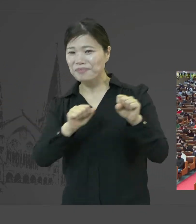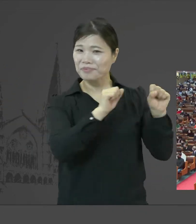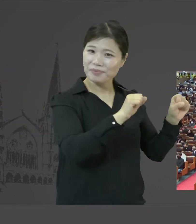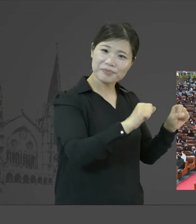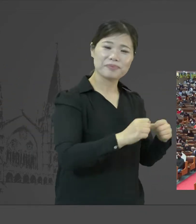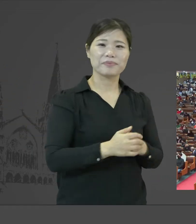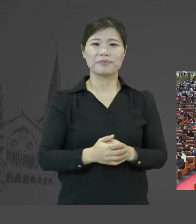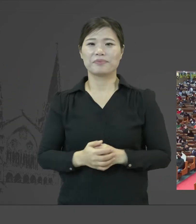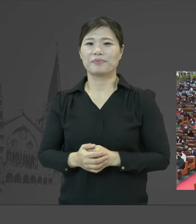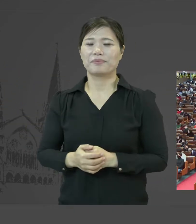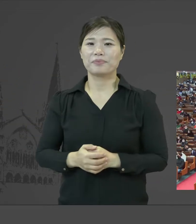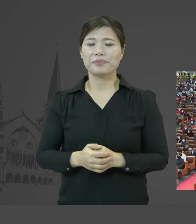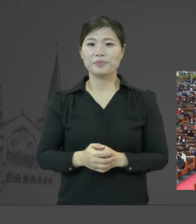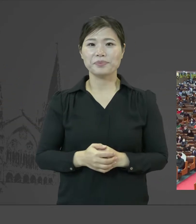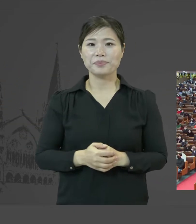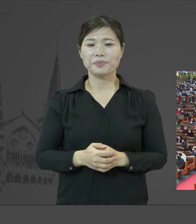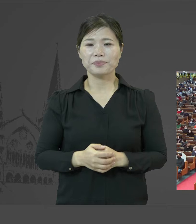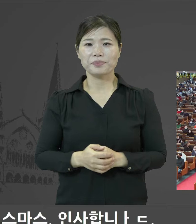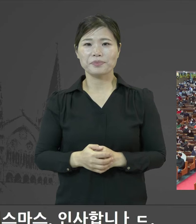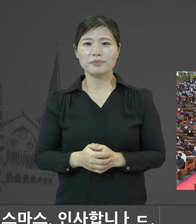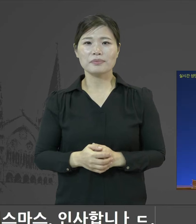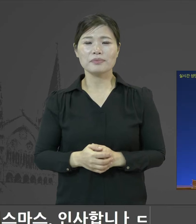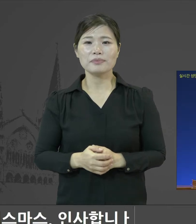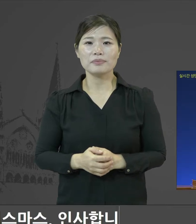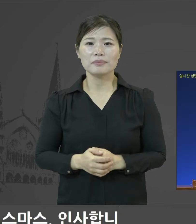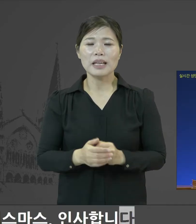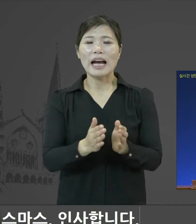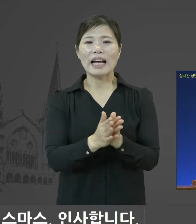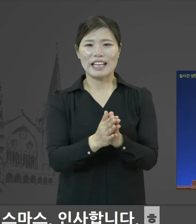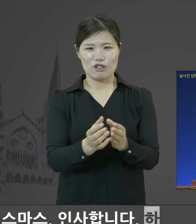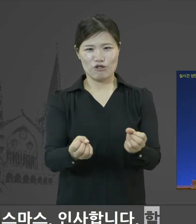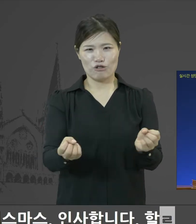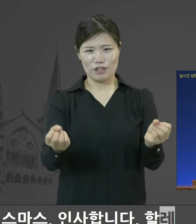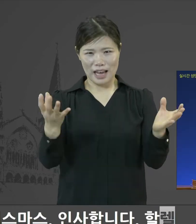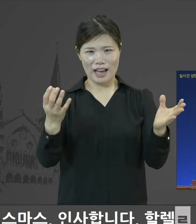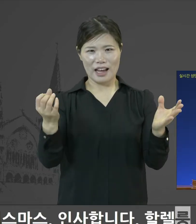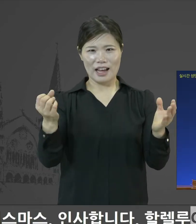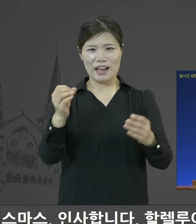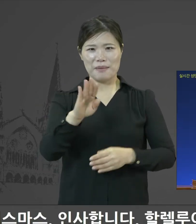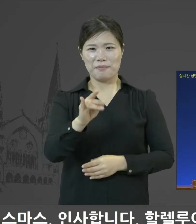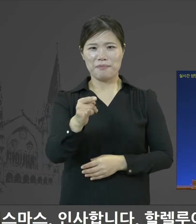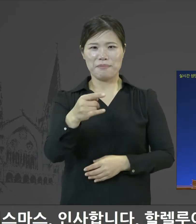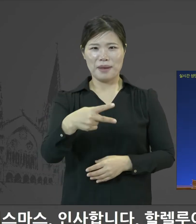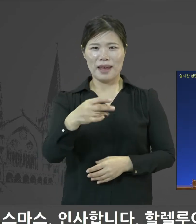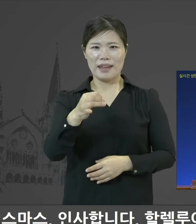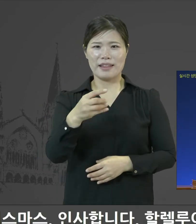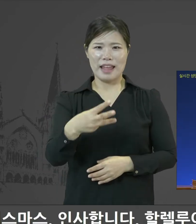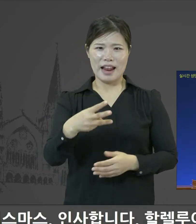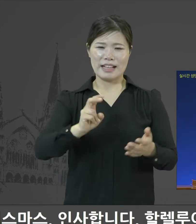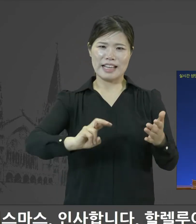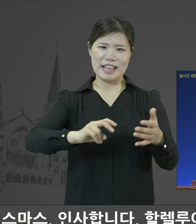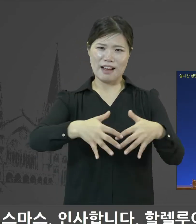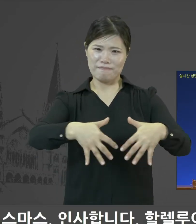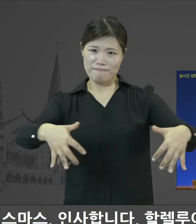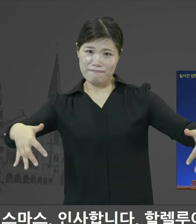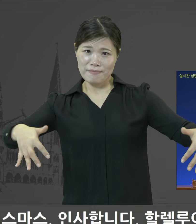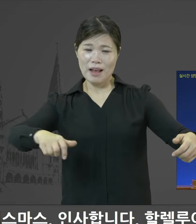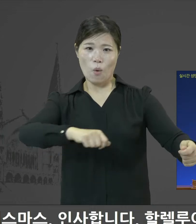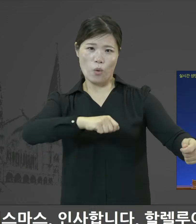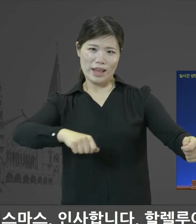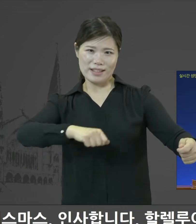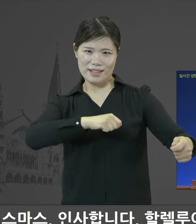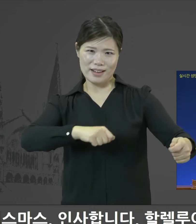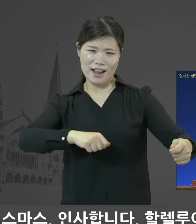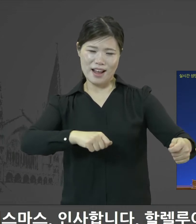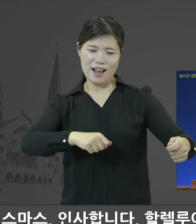크리스마스. 예, 할렐루야. 그리고 베델 연합 찬양대 오케스트라의 찬양을 받으시고 여러